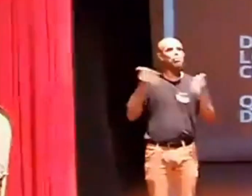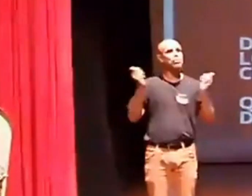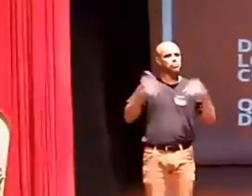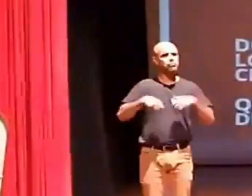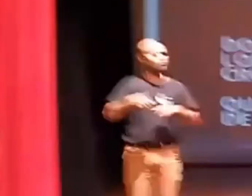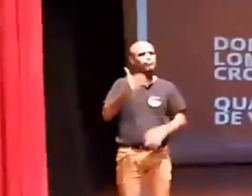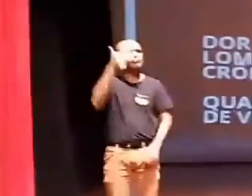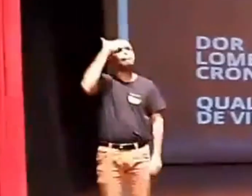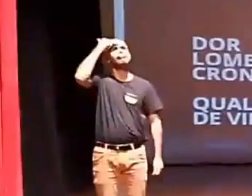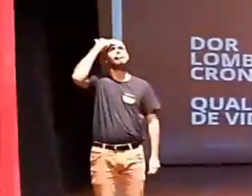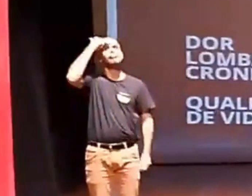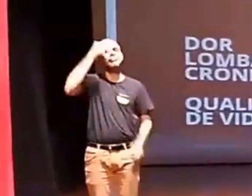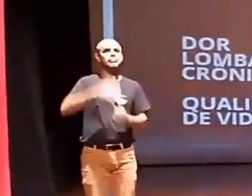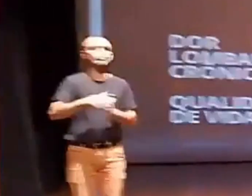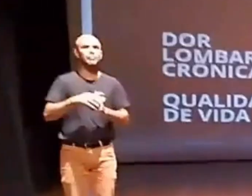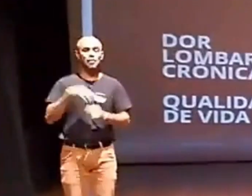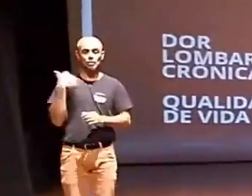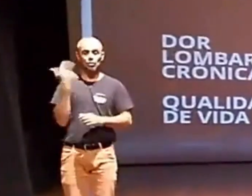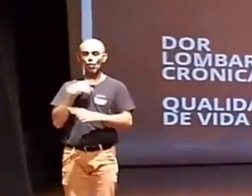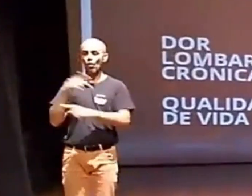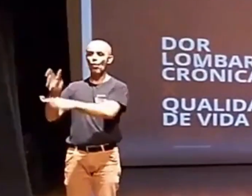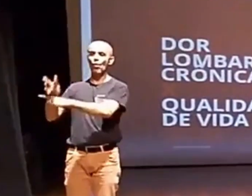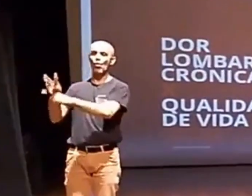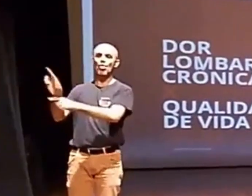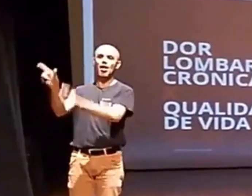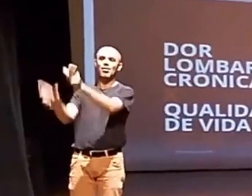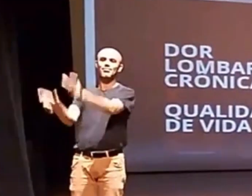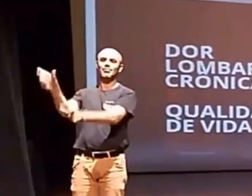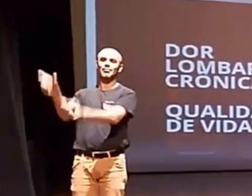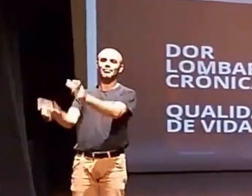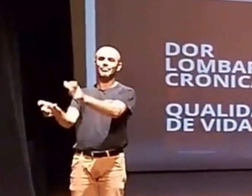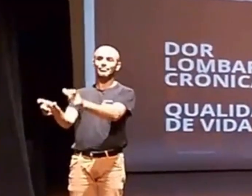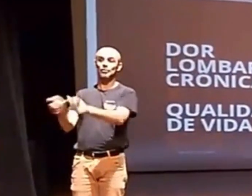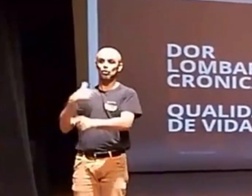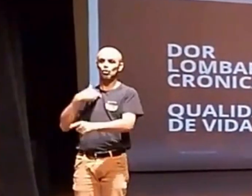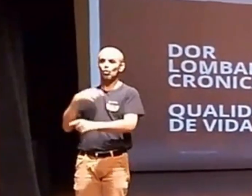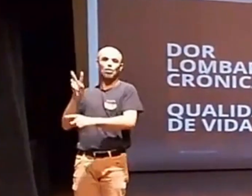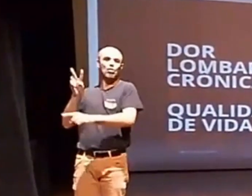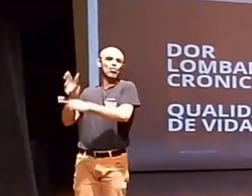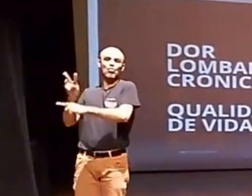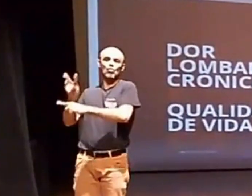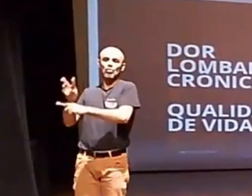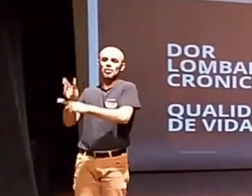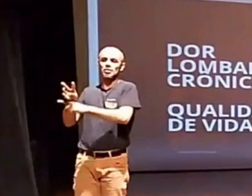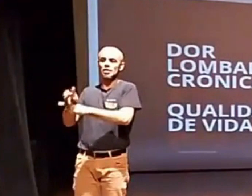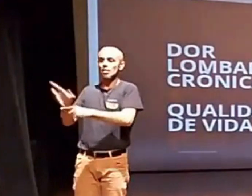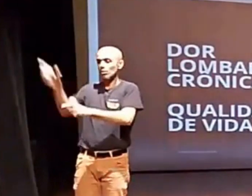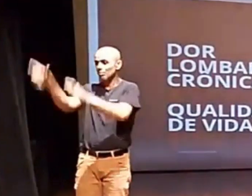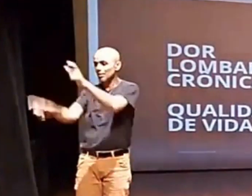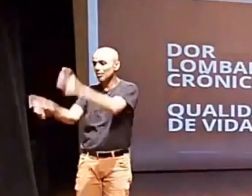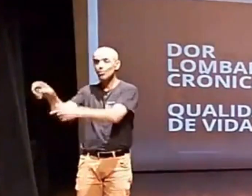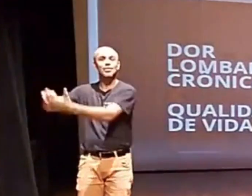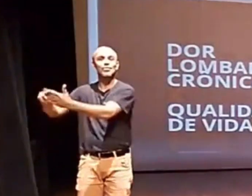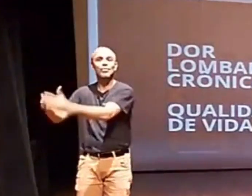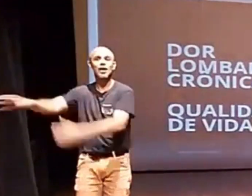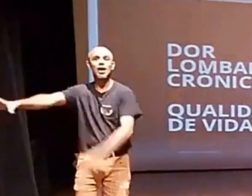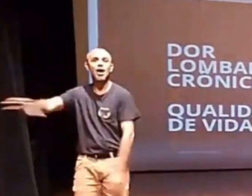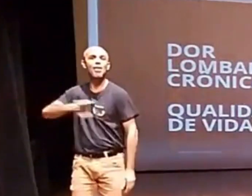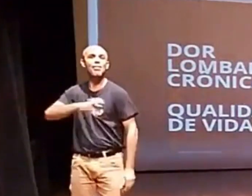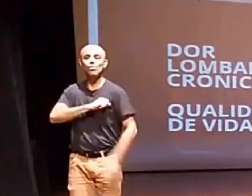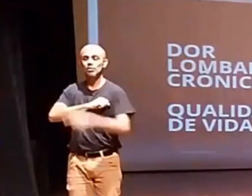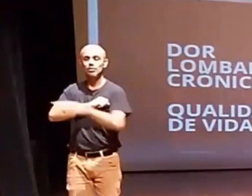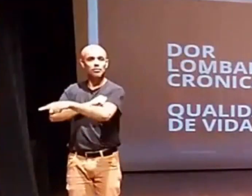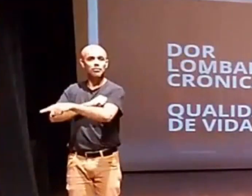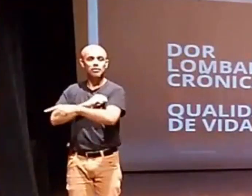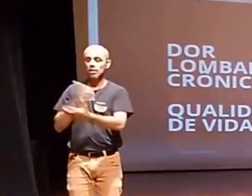vida. Nós não cuidamos de pessoas. Nós cuidamos do amor da vida de alguém. Sabe aquela história? Ah,